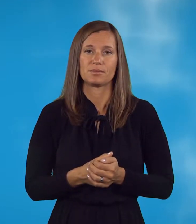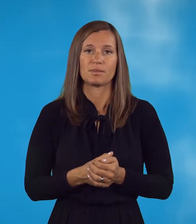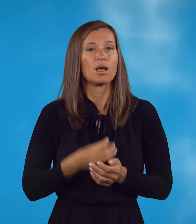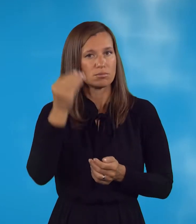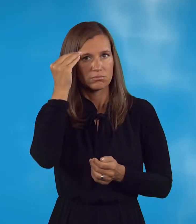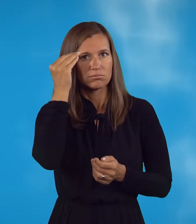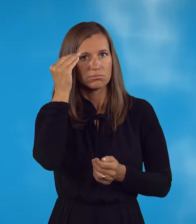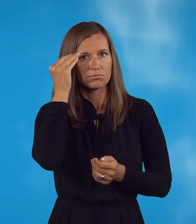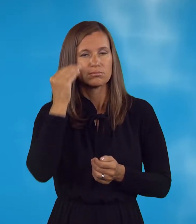Pomni,